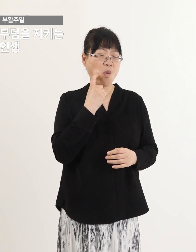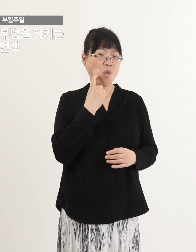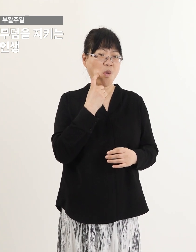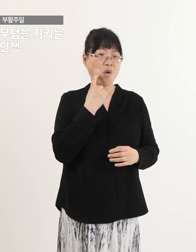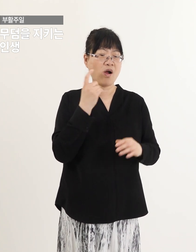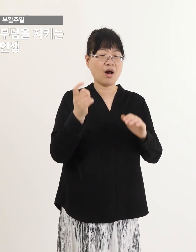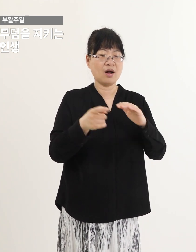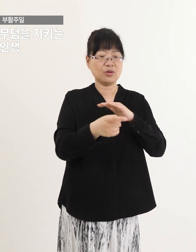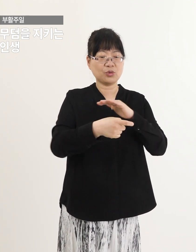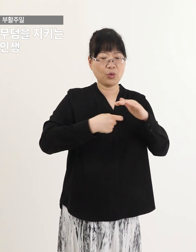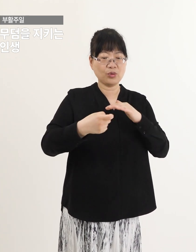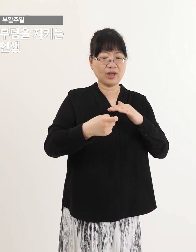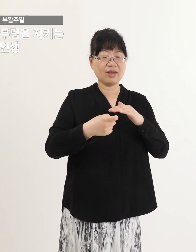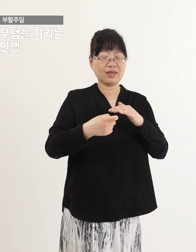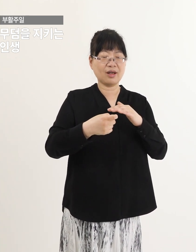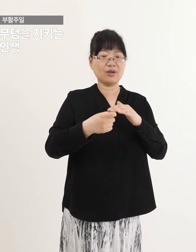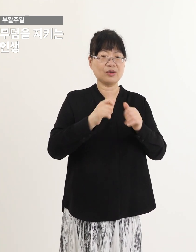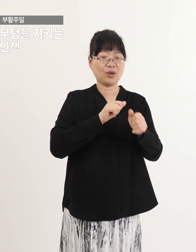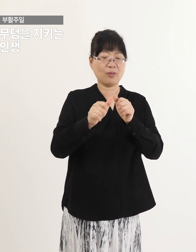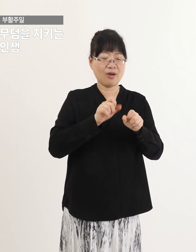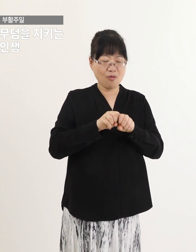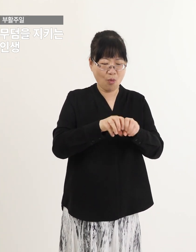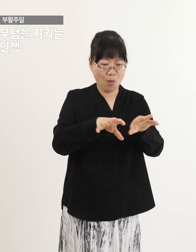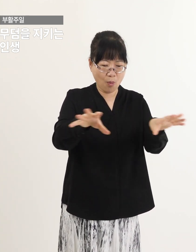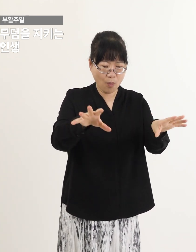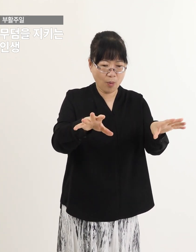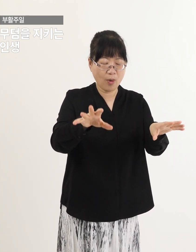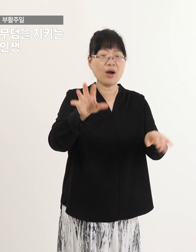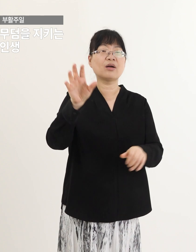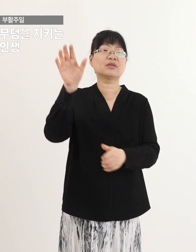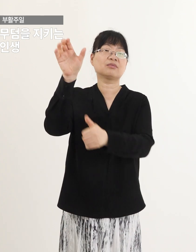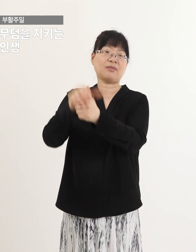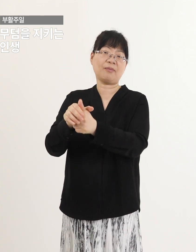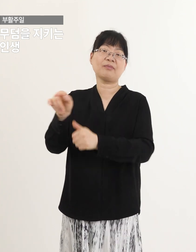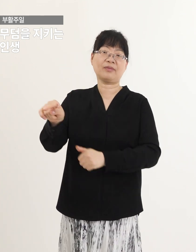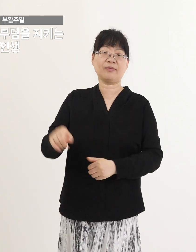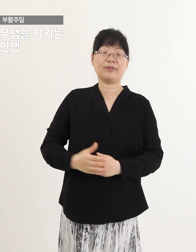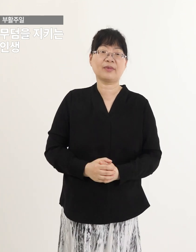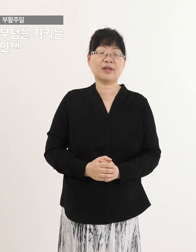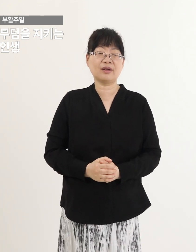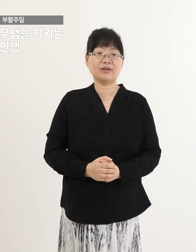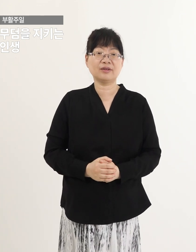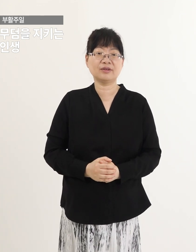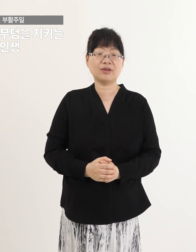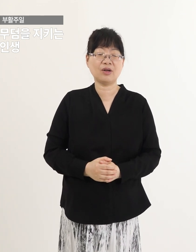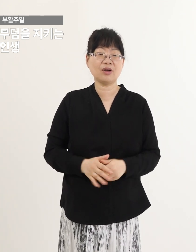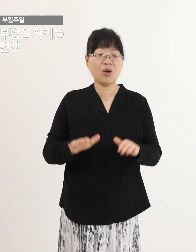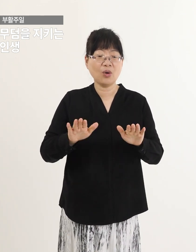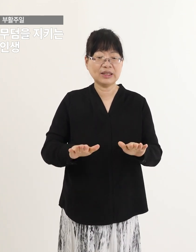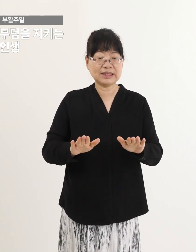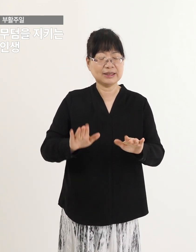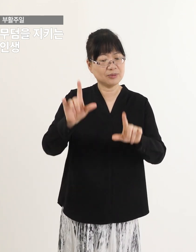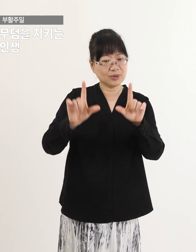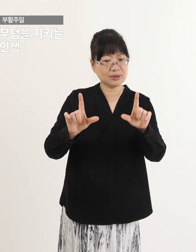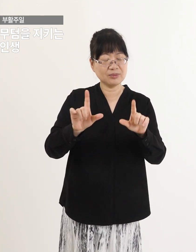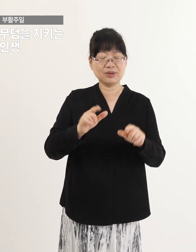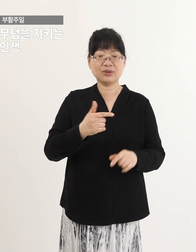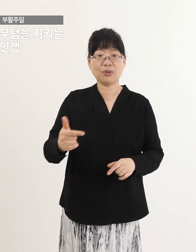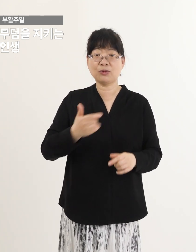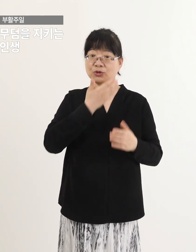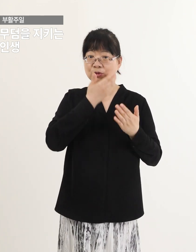됩니다. 저는 이 지점이 오늘 굉장히 중요하다고 봐지는 거죠.